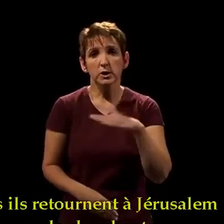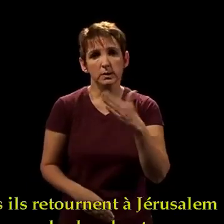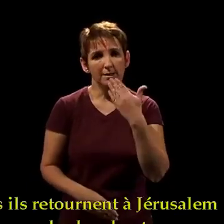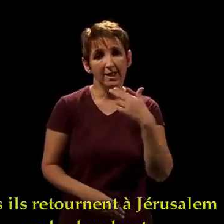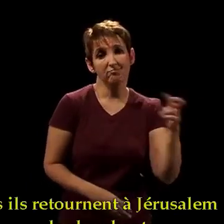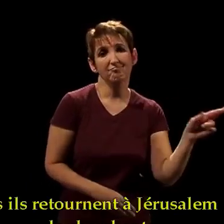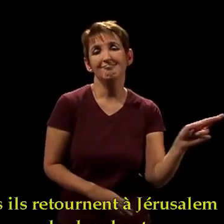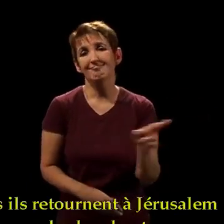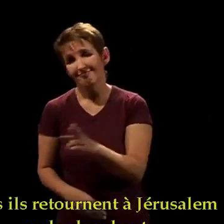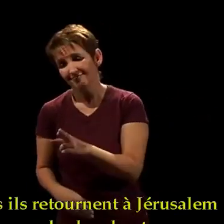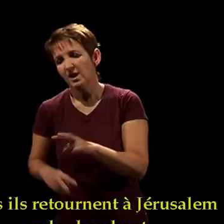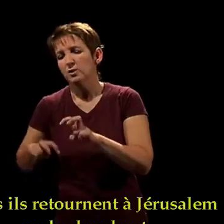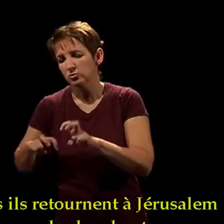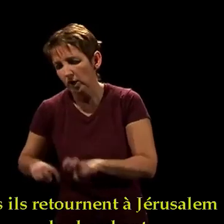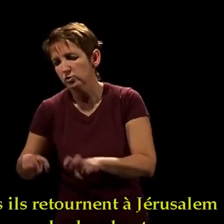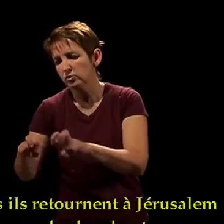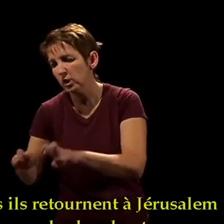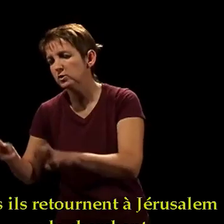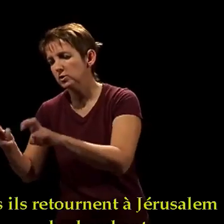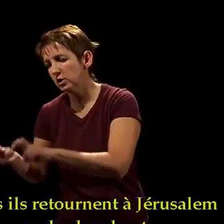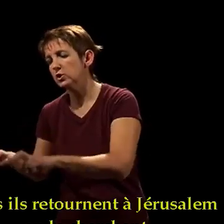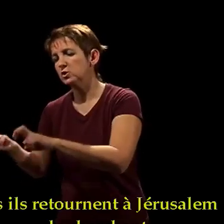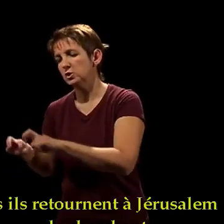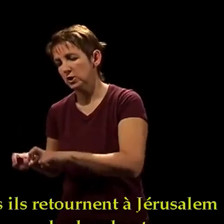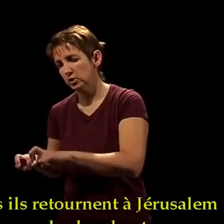Alors, ils retournent à Jérusalem en le cherchant.